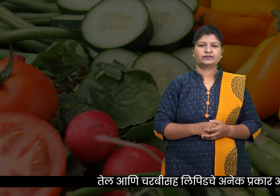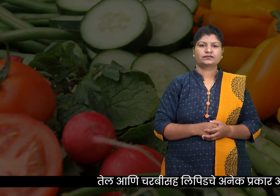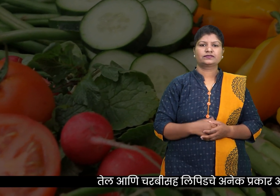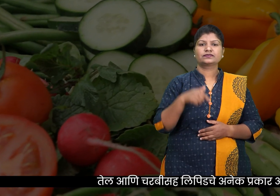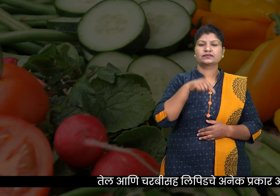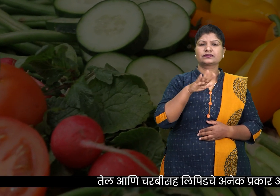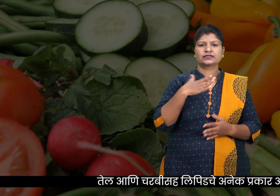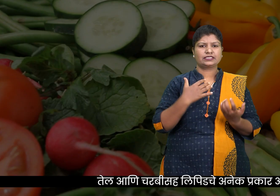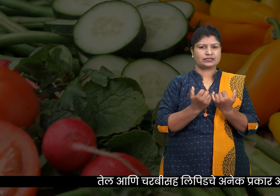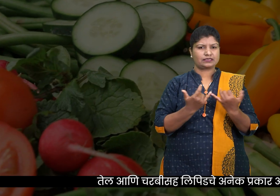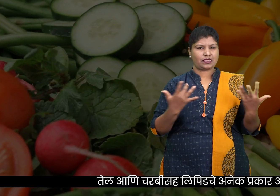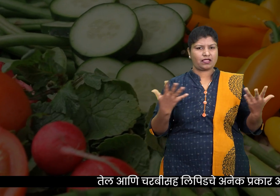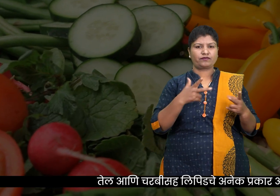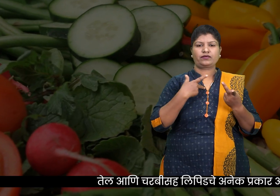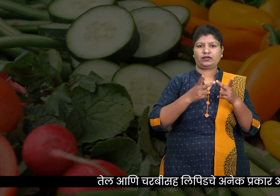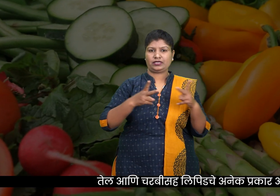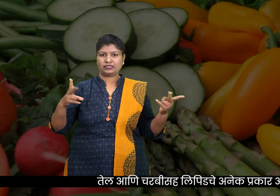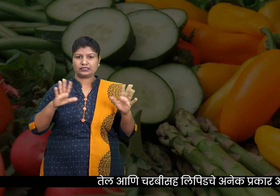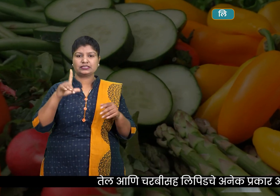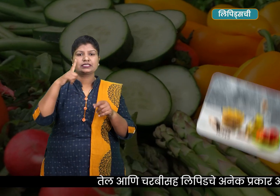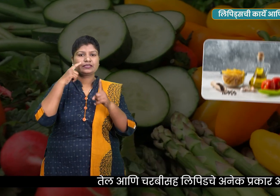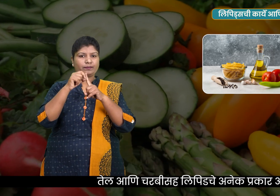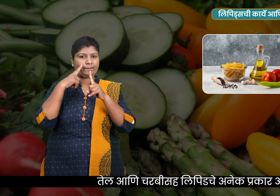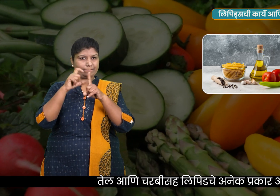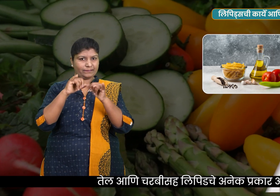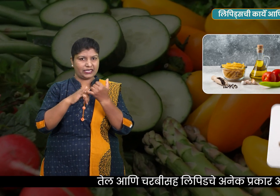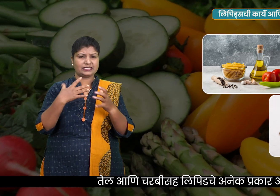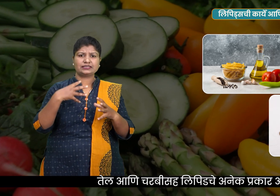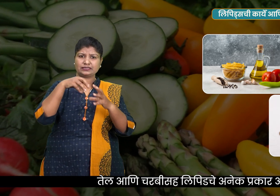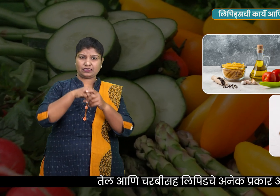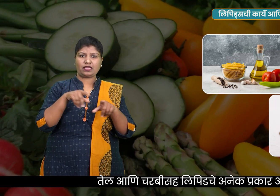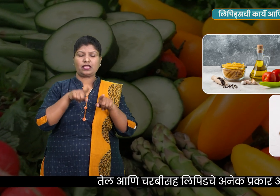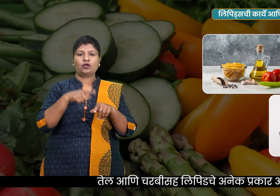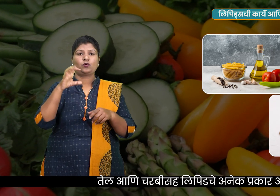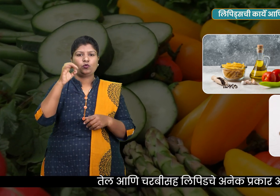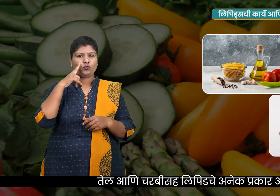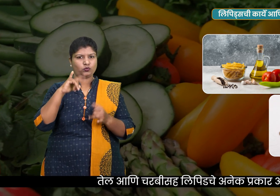तेल आणि चरबीसह लिपिडचे अनेक प्रकार आहेत.